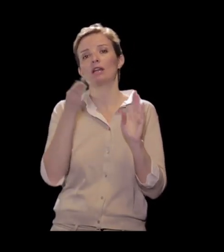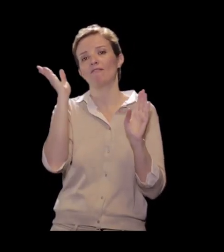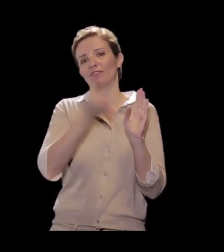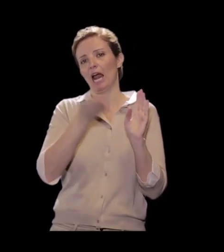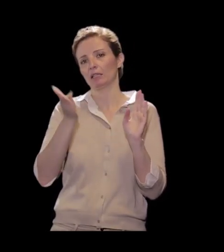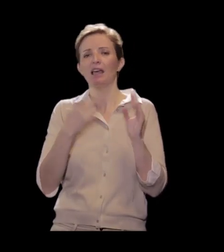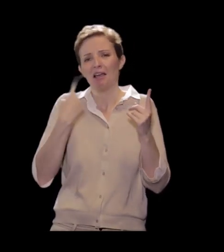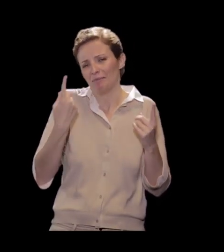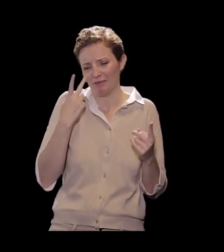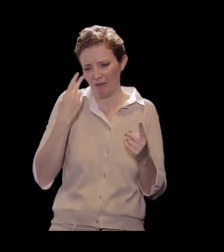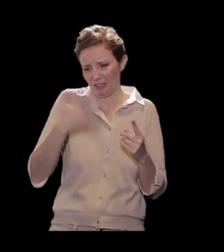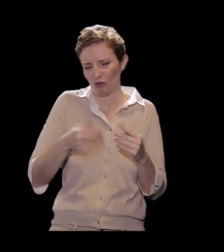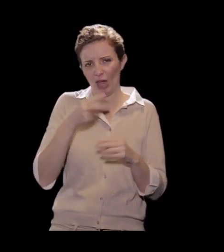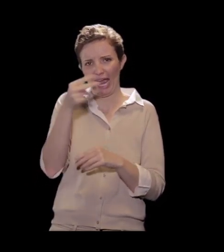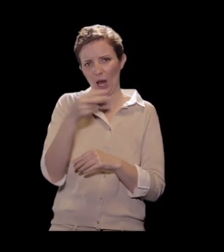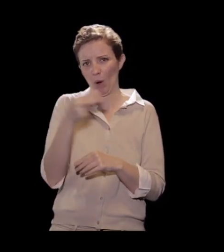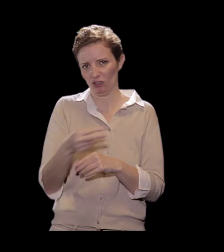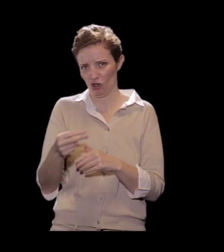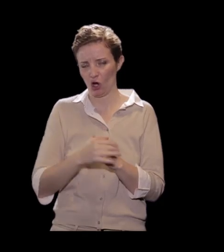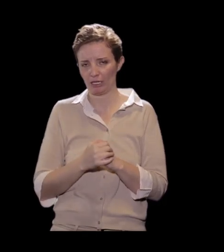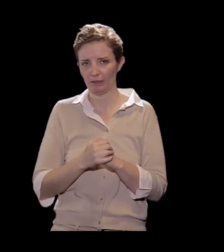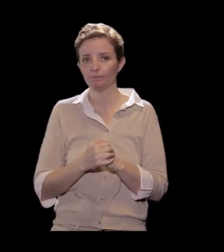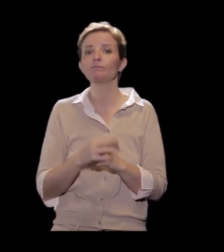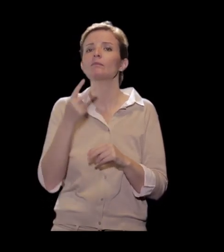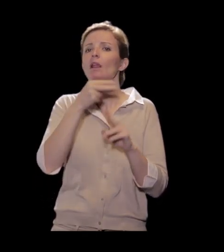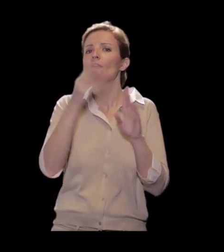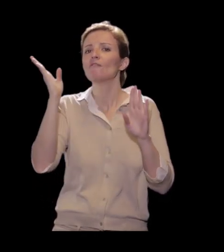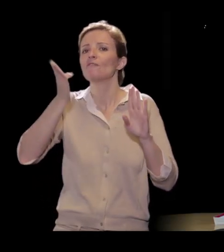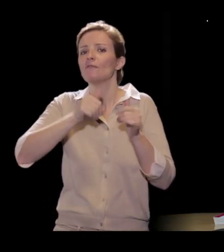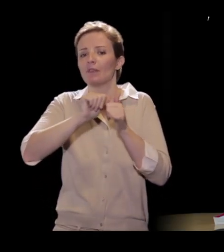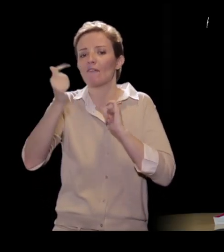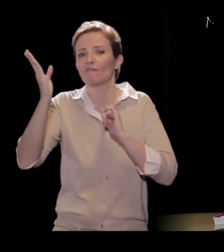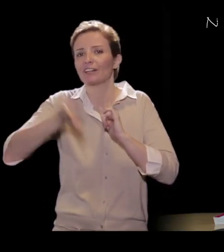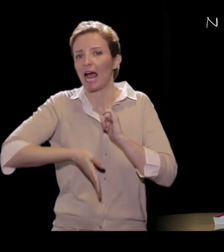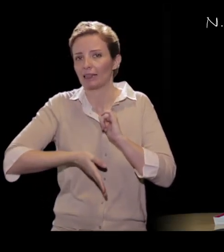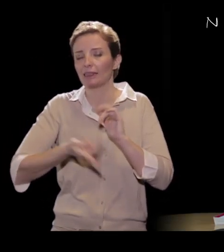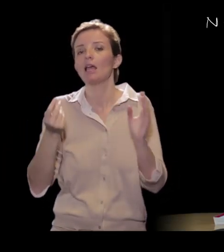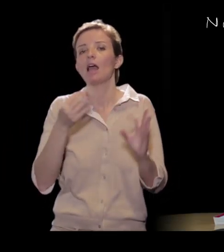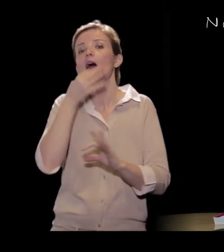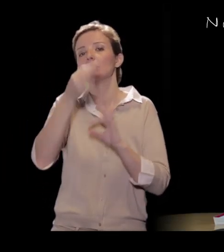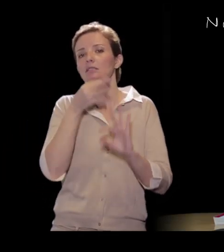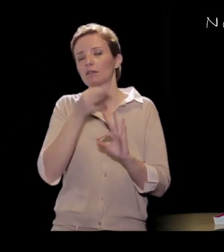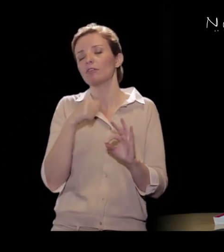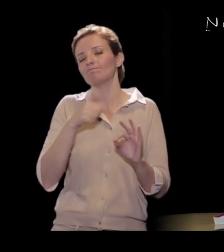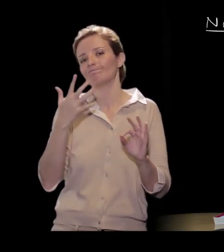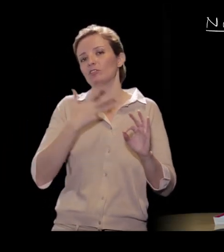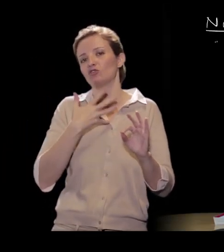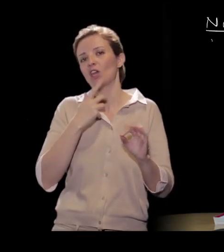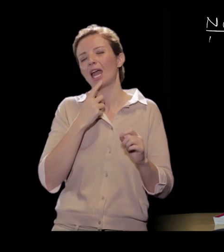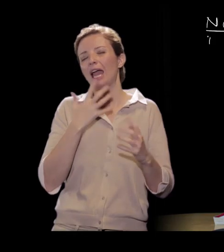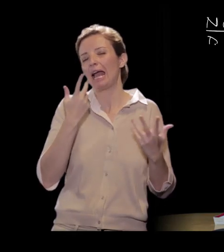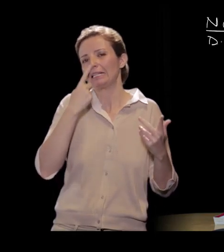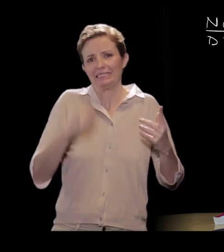fatto anche per le equazioni avrà disequazioni fratte cosa vuol dire vuol dire che noi abbiamo a che fare con un qualcosa del tipo